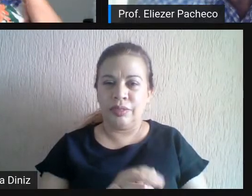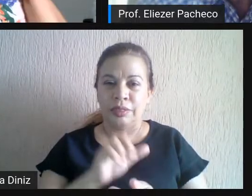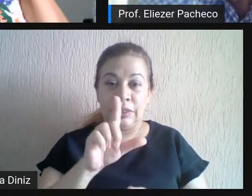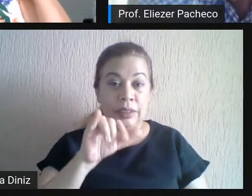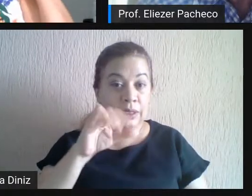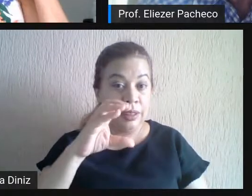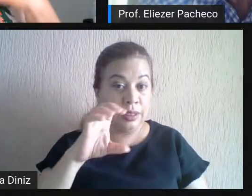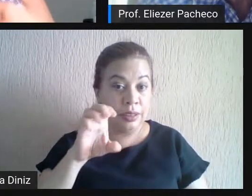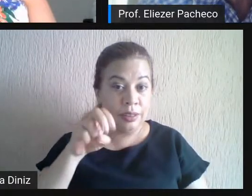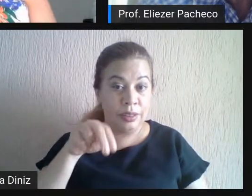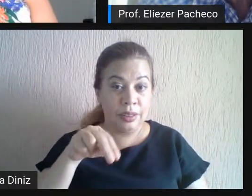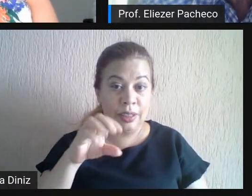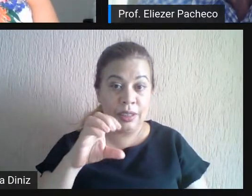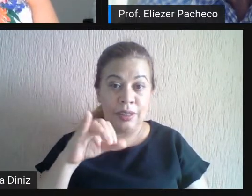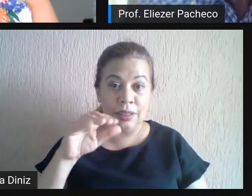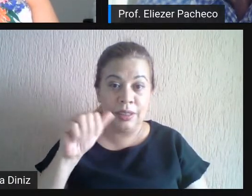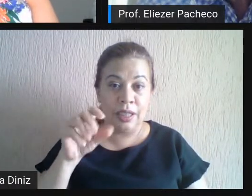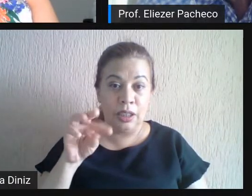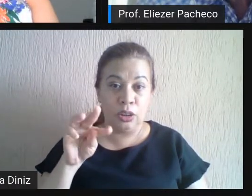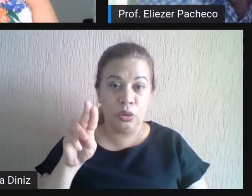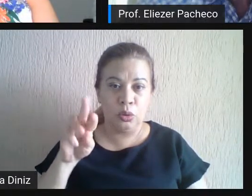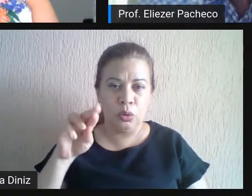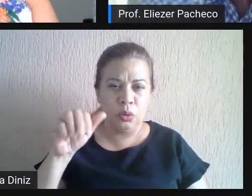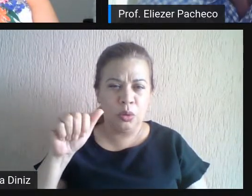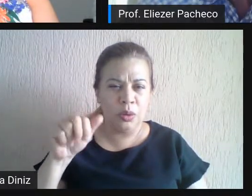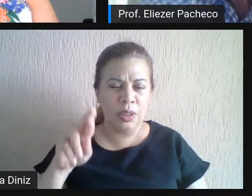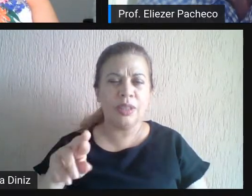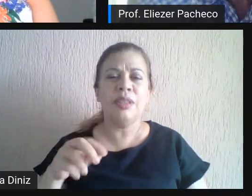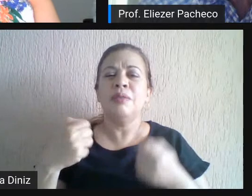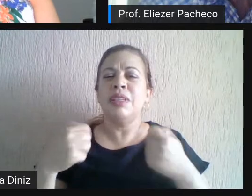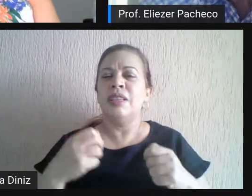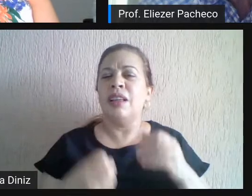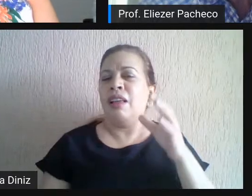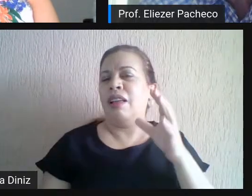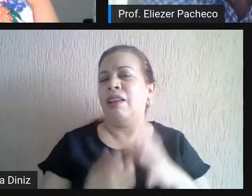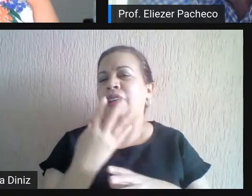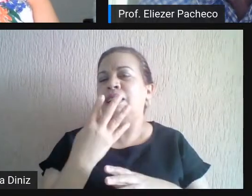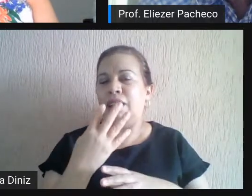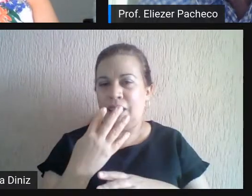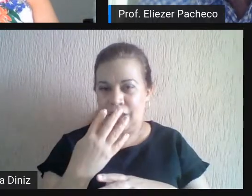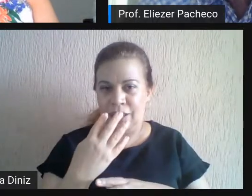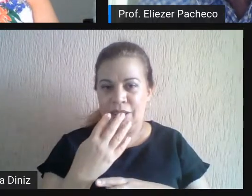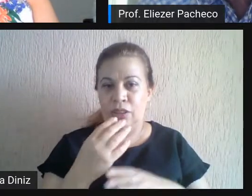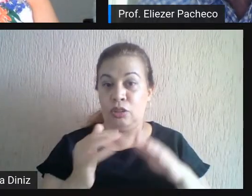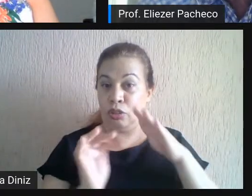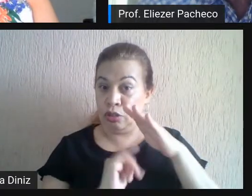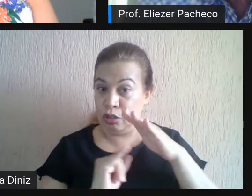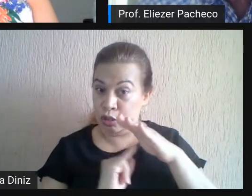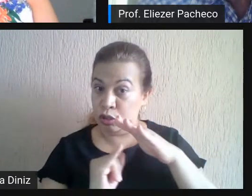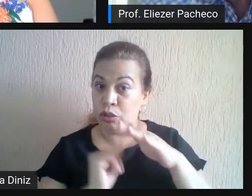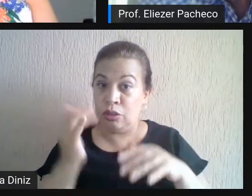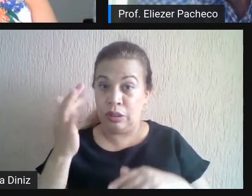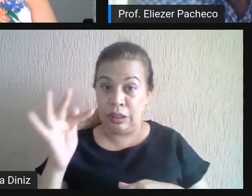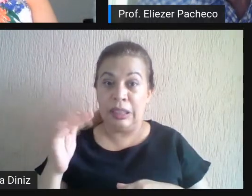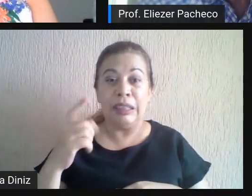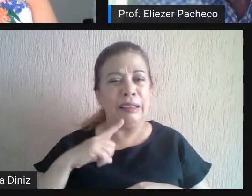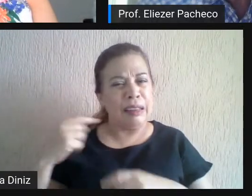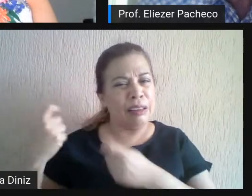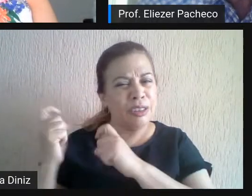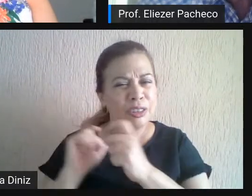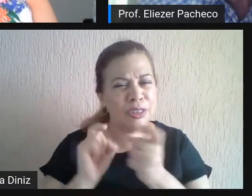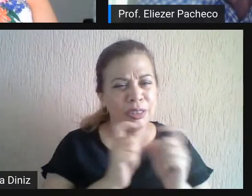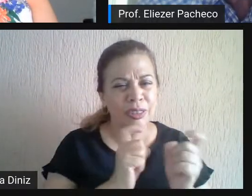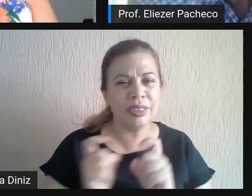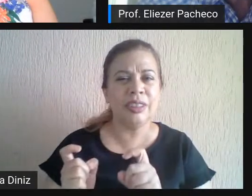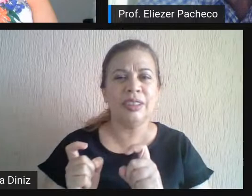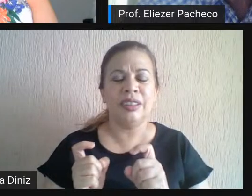no Instituto Federal. Nós temos que partir de um debate lá, não vou